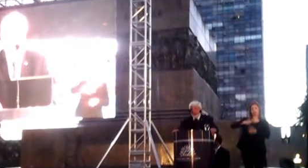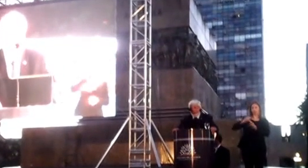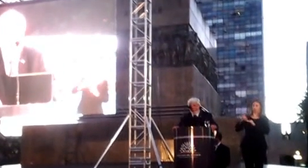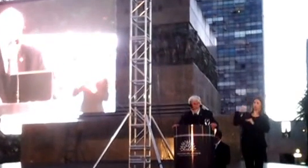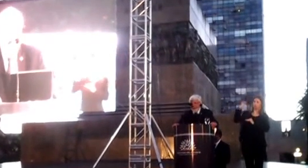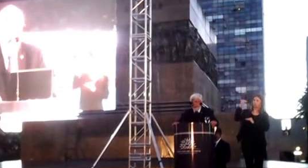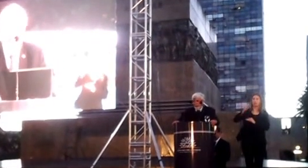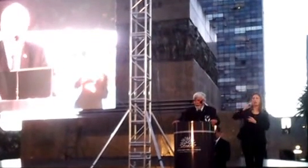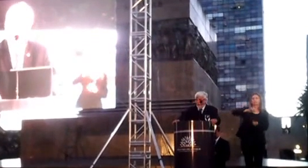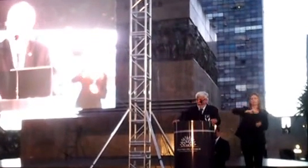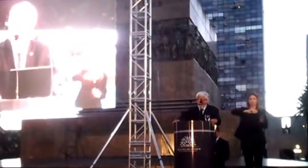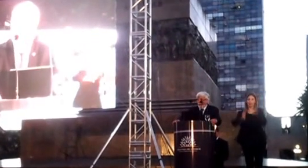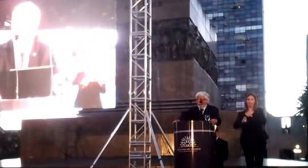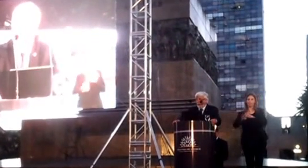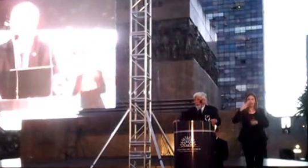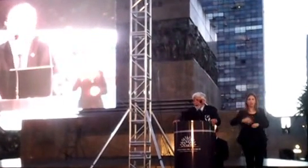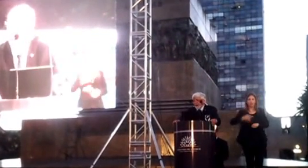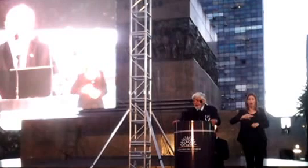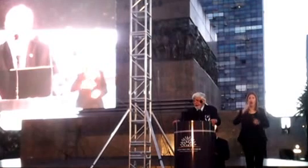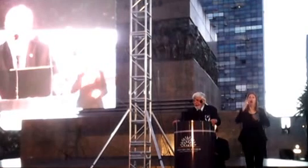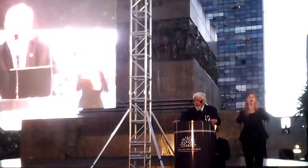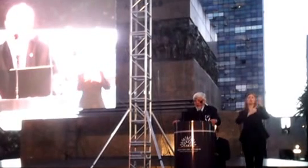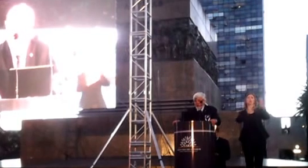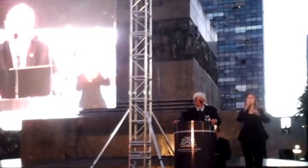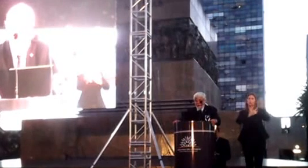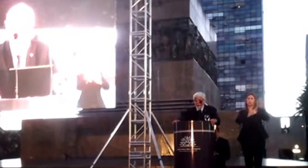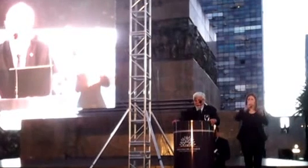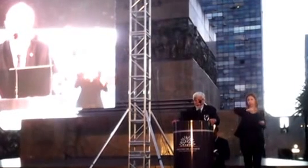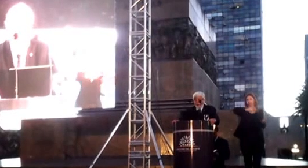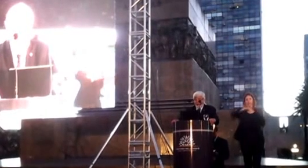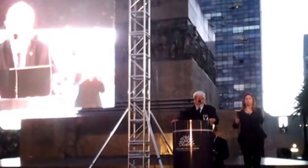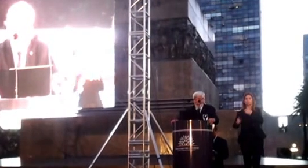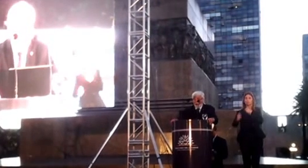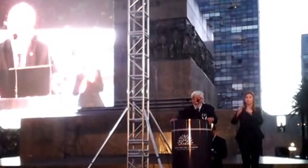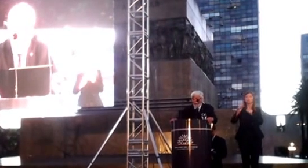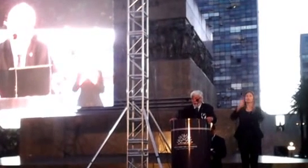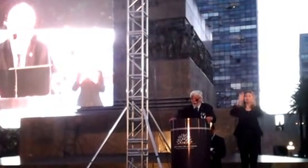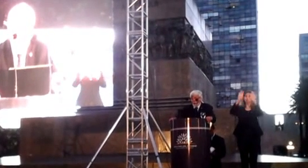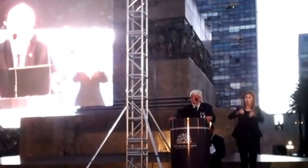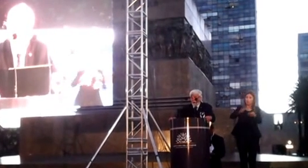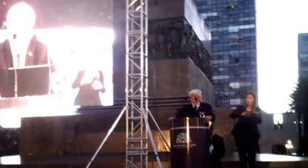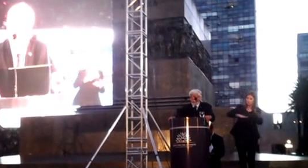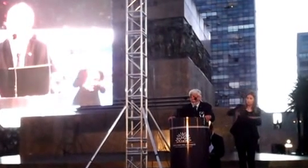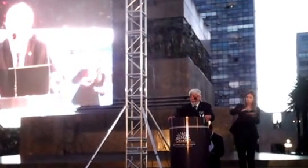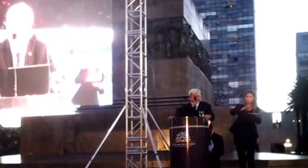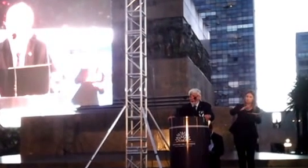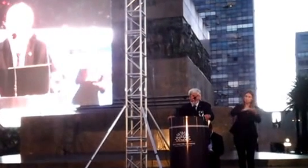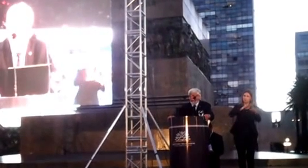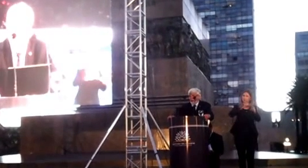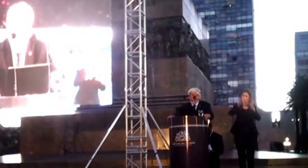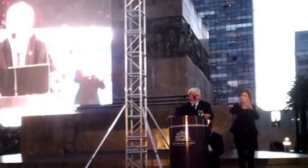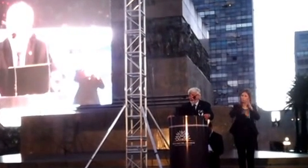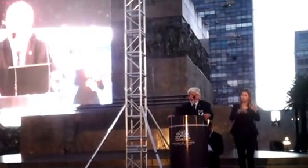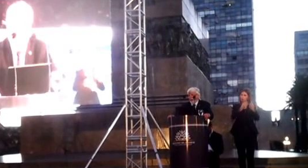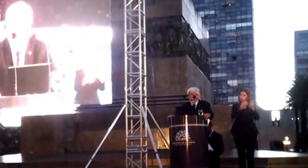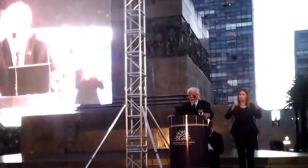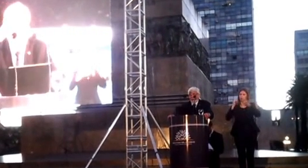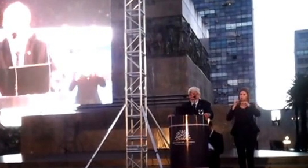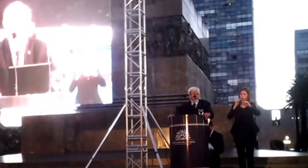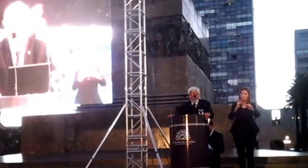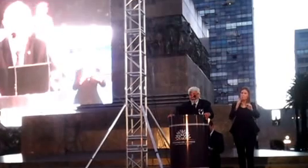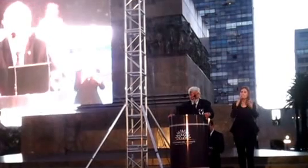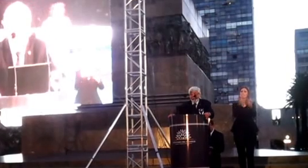después, esa realidad ha cambiado, en algunos casos radicalmente, y en todos los casos con la profundidad y estabilidad necesarias